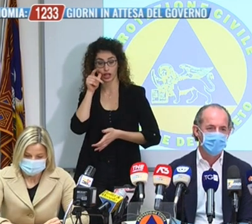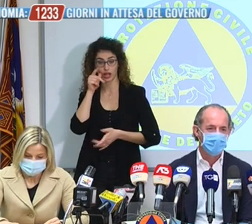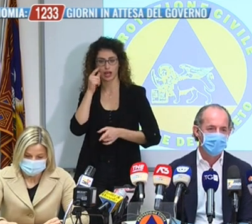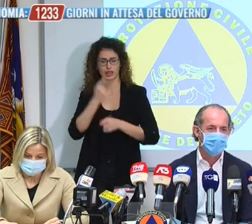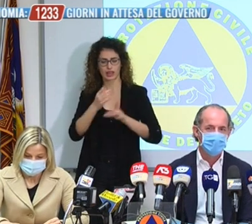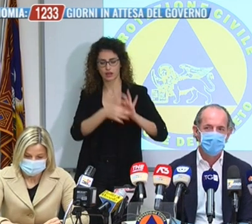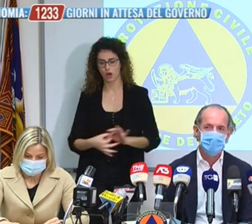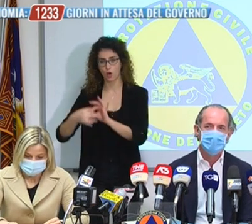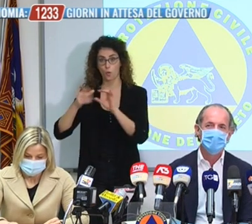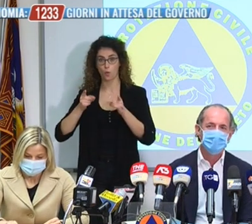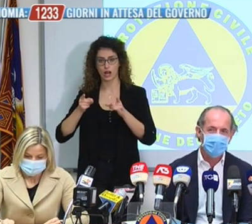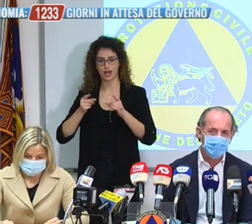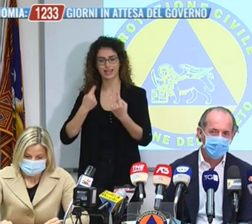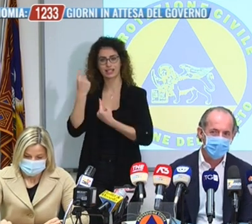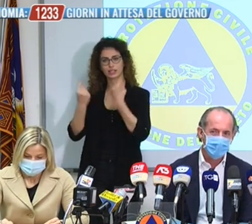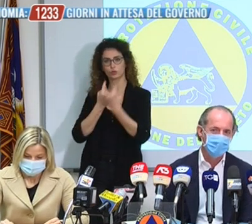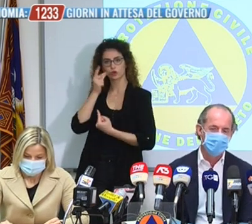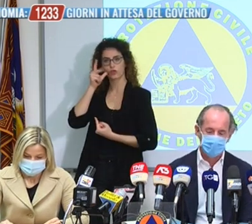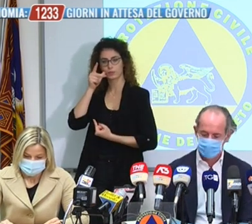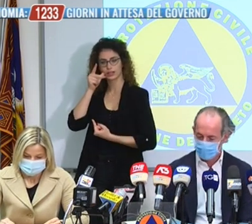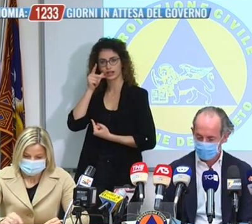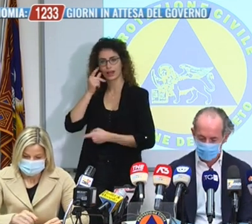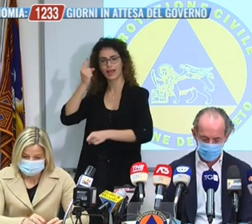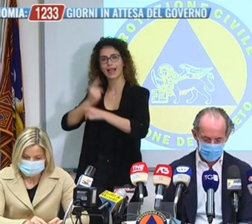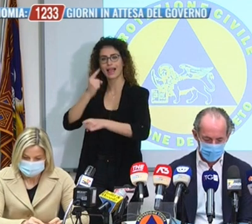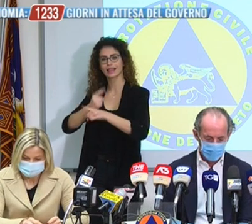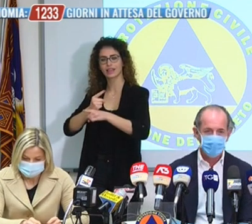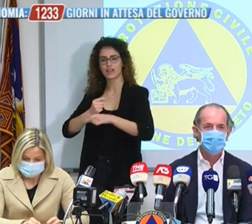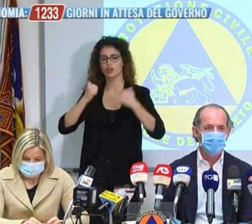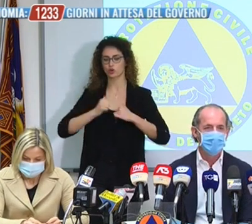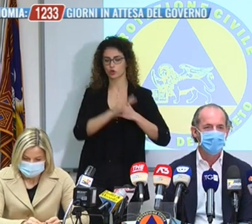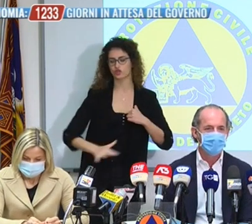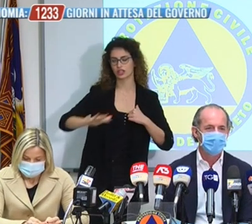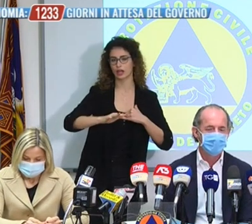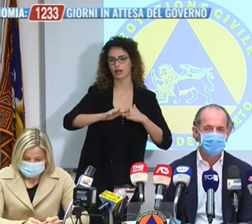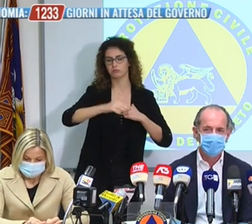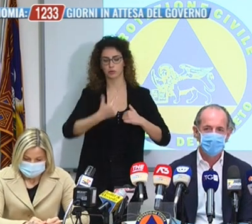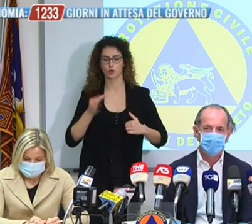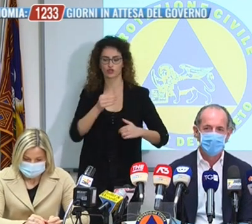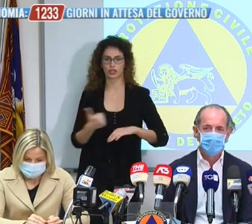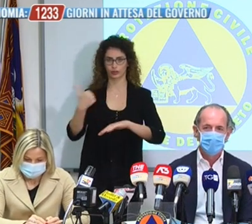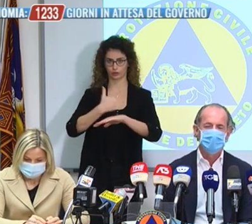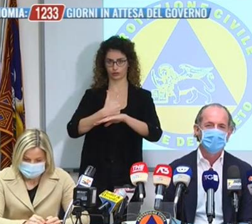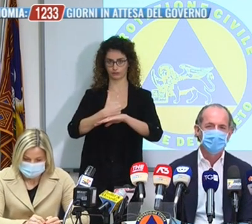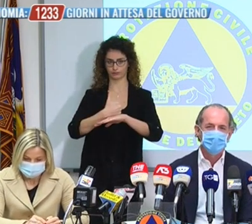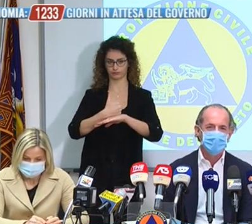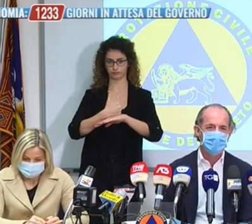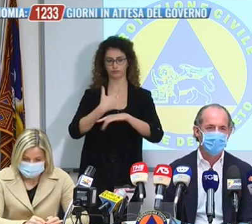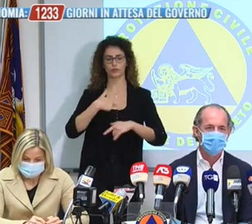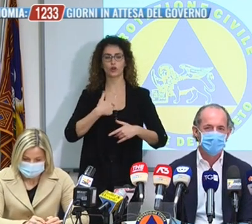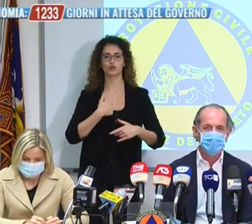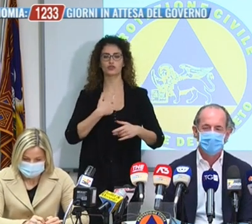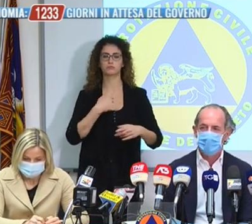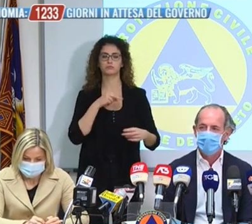condizione femminile debba essere centrale nella nostra società. Quindi un pensiero anche alle tante donne. Io oggi ho mandato un